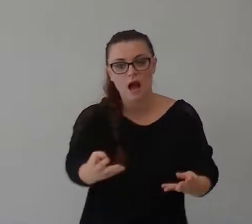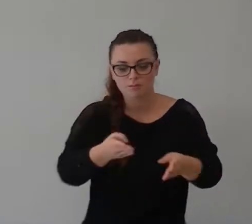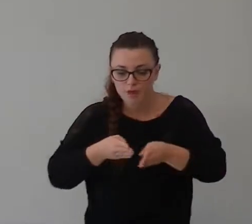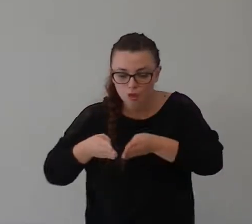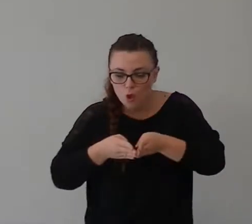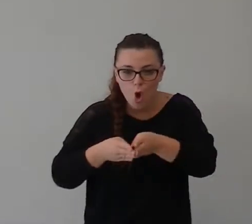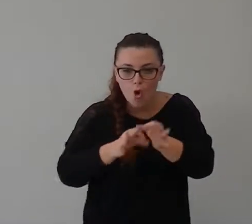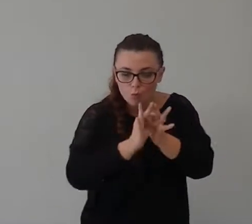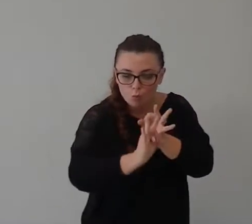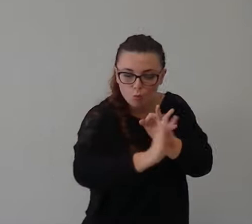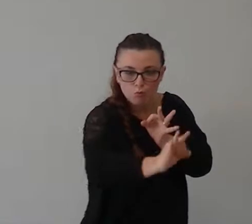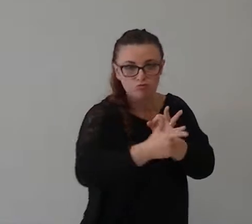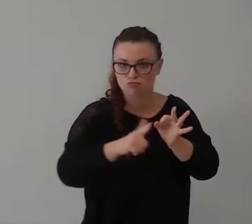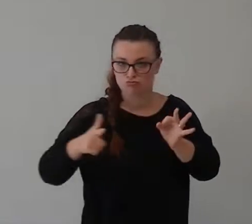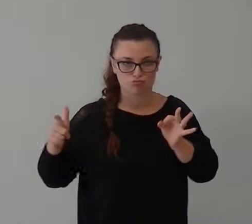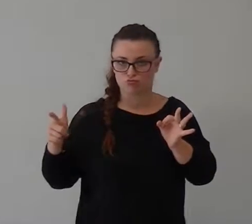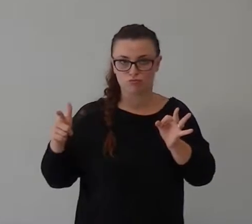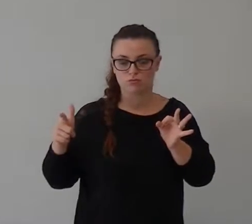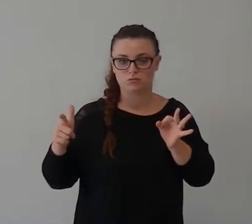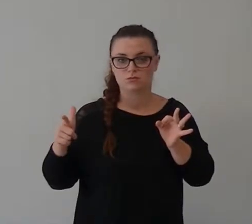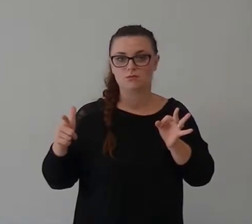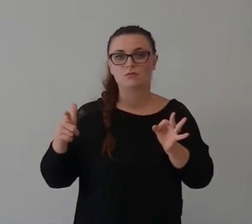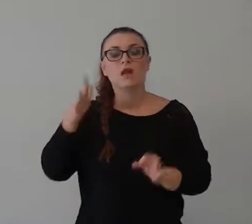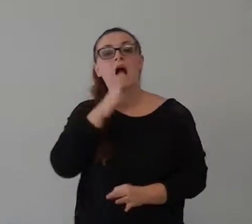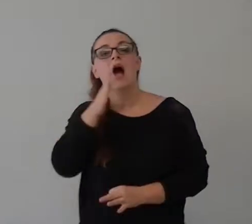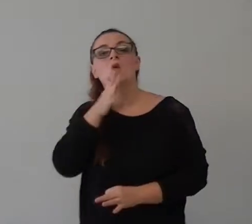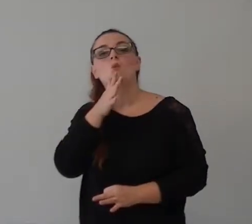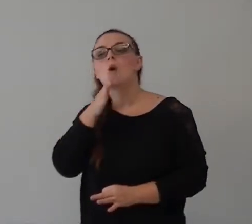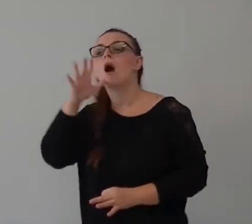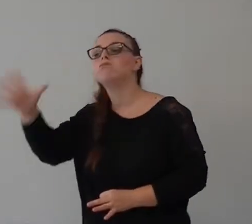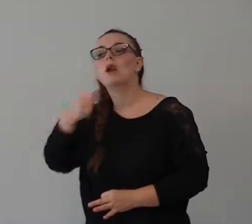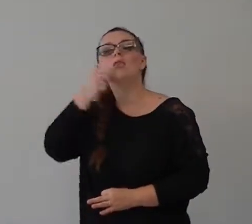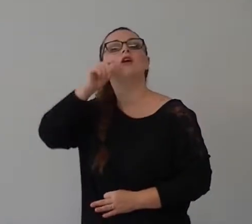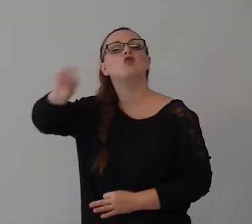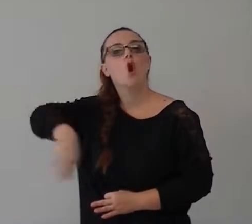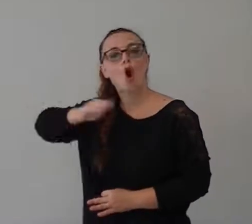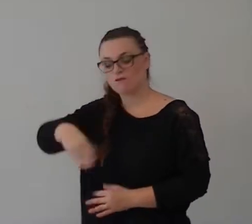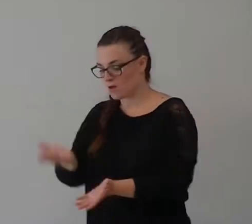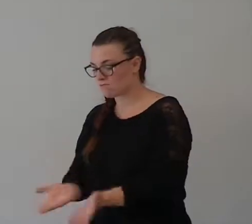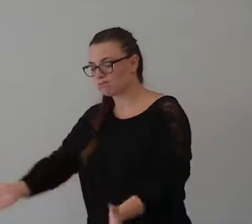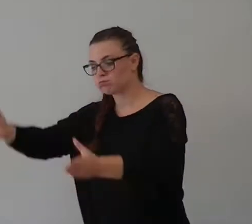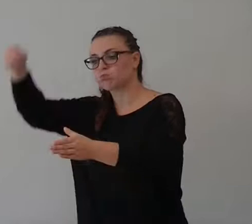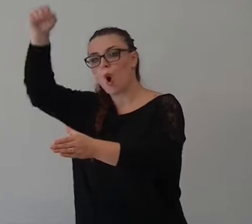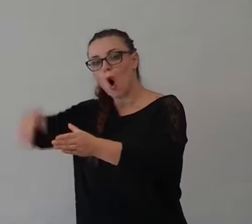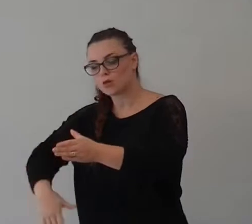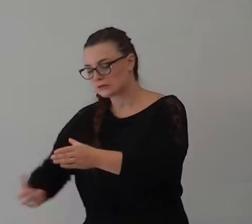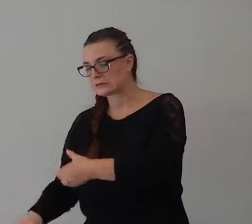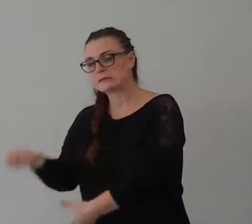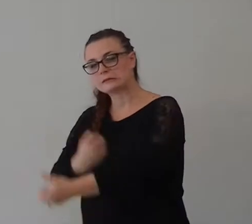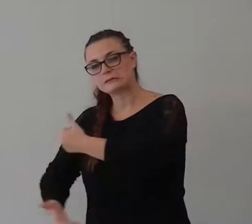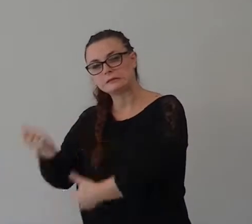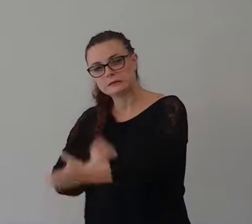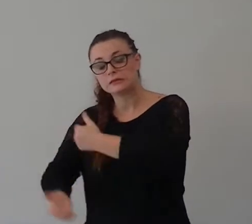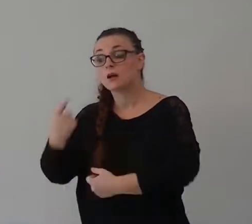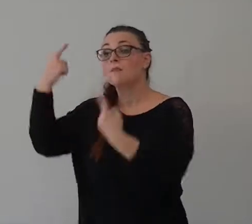l'acqua va presa dal pozzo e portata sul posto. È faticoso, è un bene